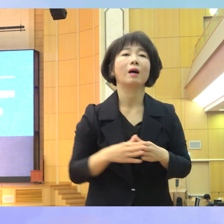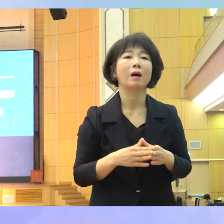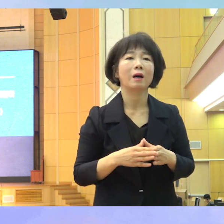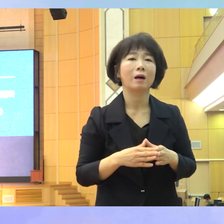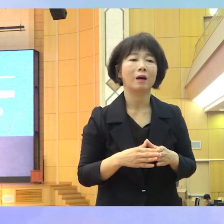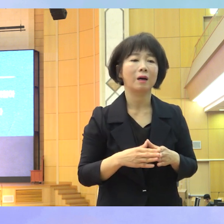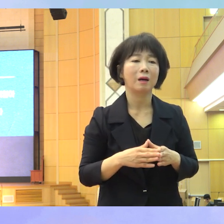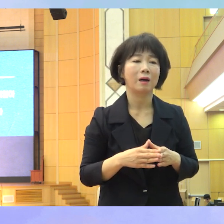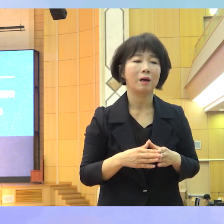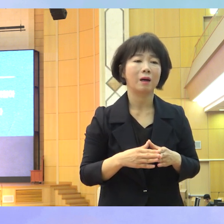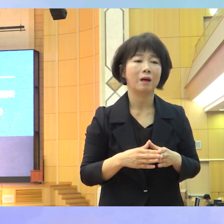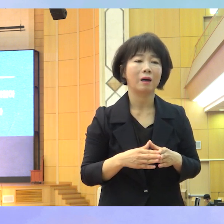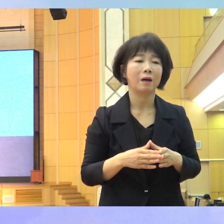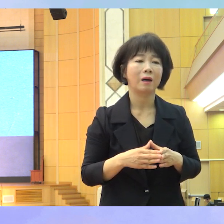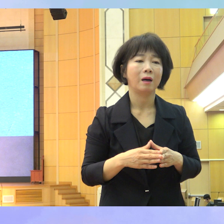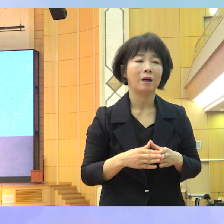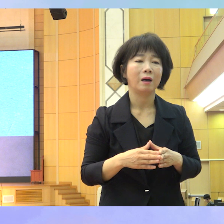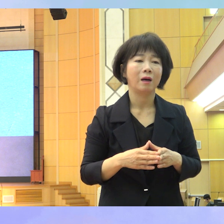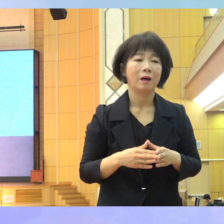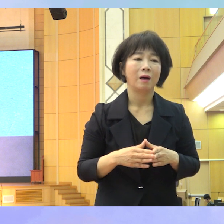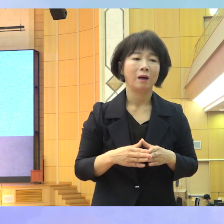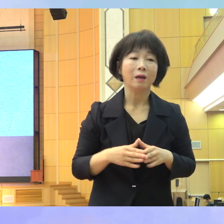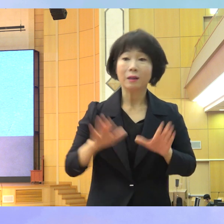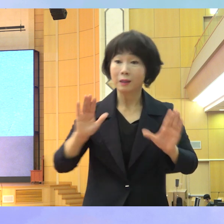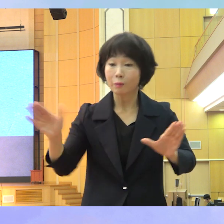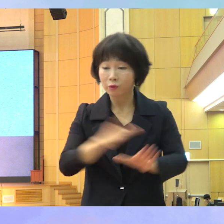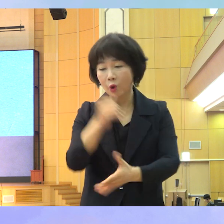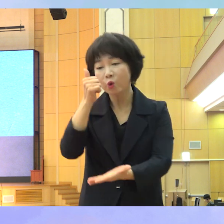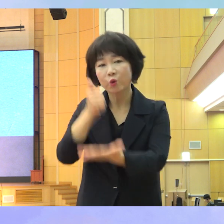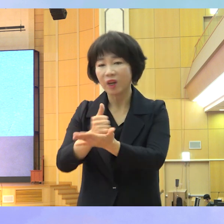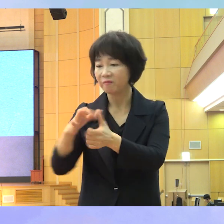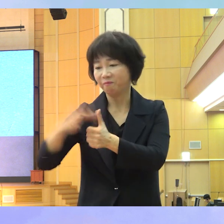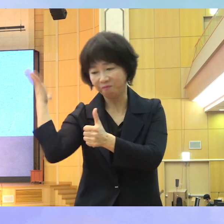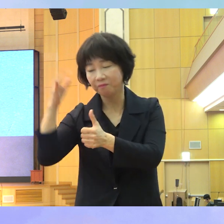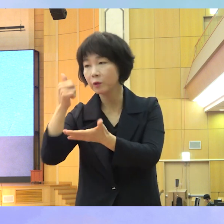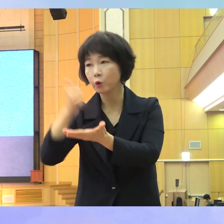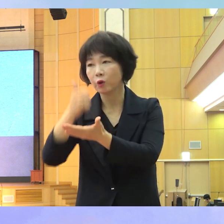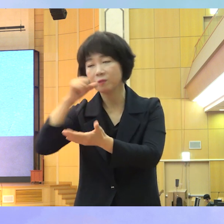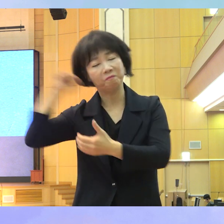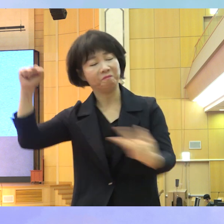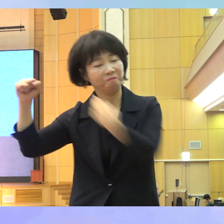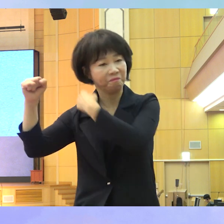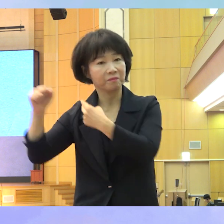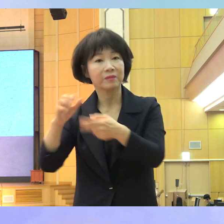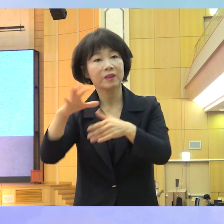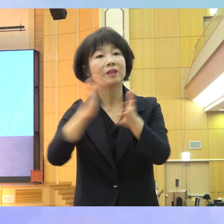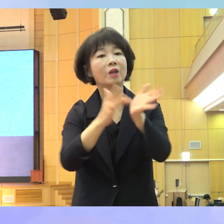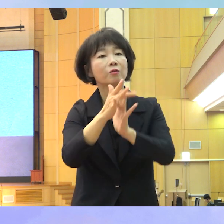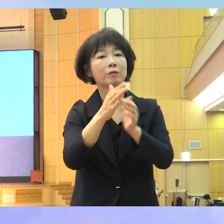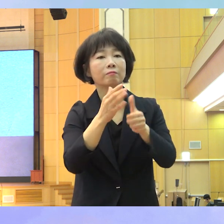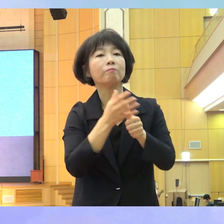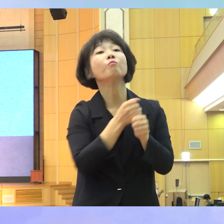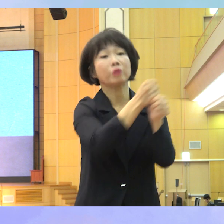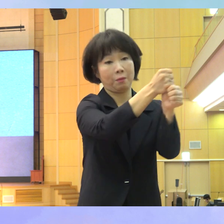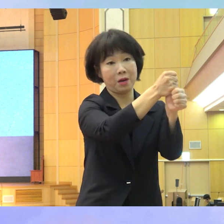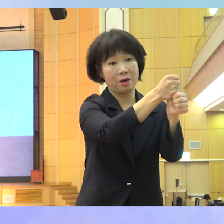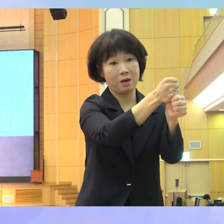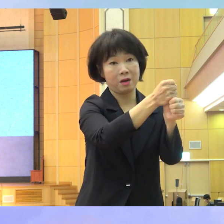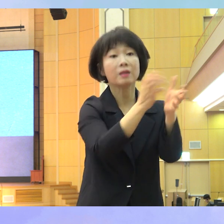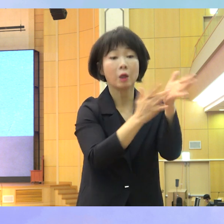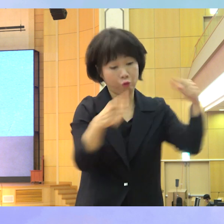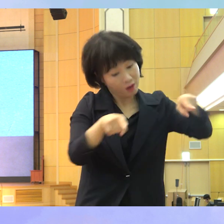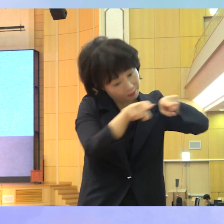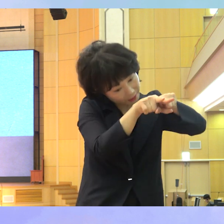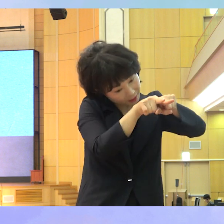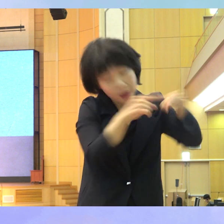그리스도의 지배를 받았어요. 죄의 지배를 받는 게 아닌데. 다시 한번요, 아담의 죄로 인해서 태어날 때부터 죄의